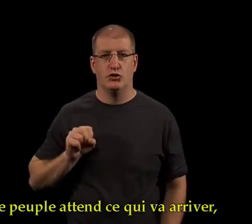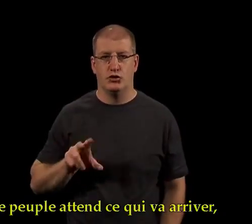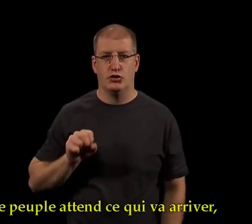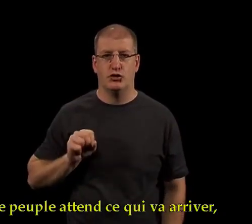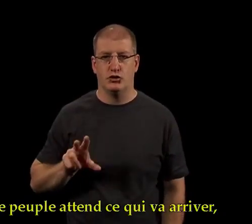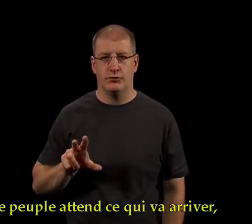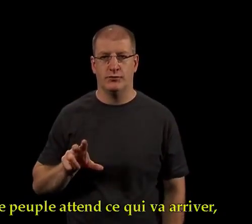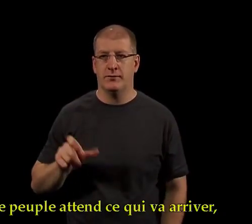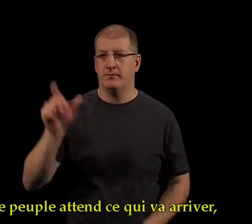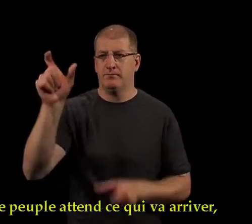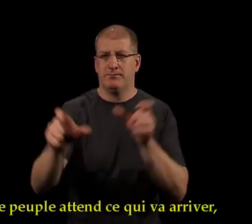Le peuple attend ce qui va arriver,